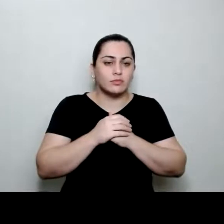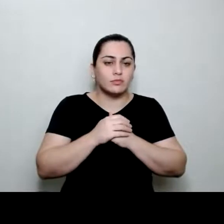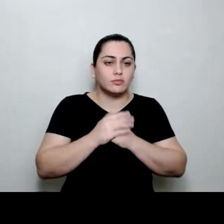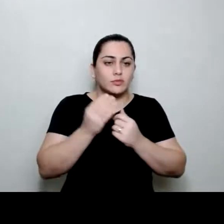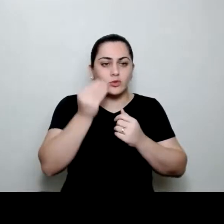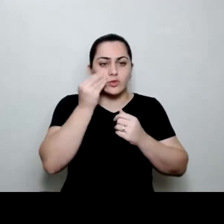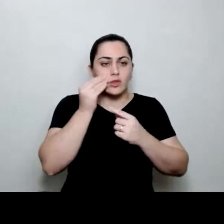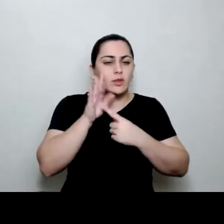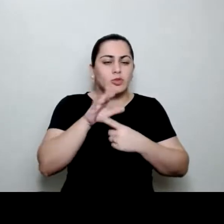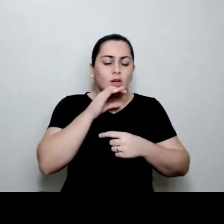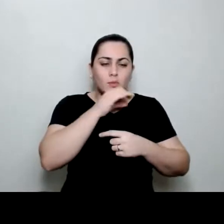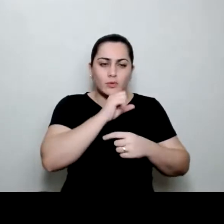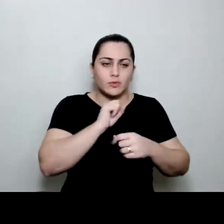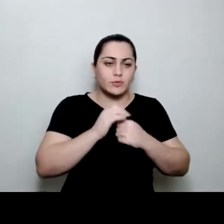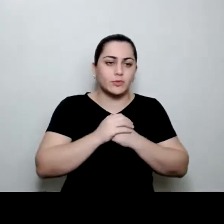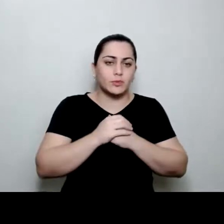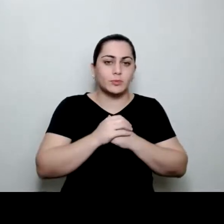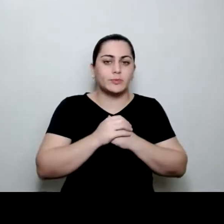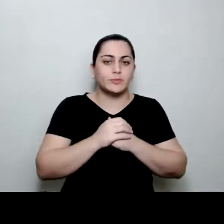mostrar aqui rapidamente do que se trata,